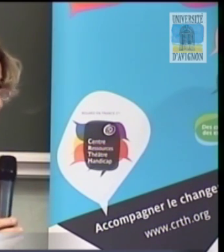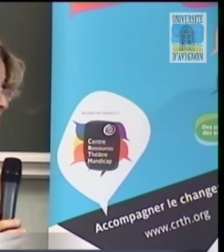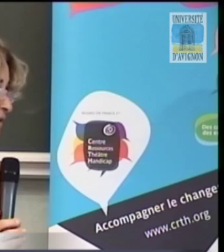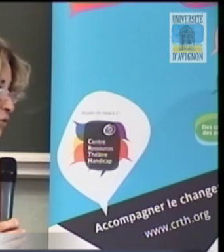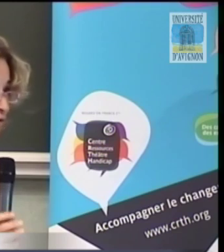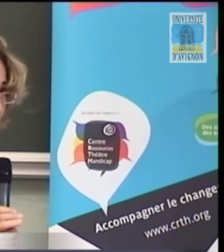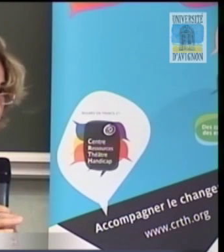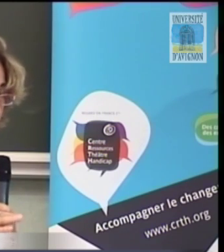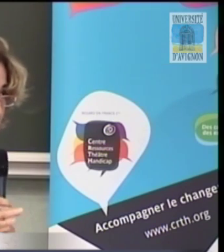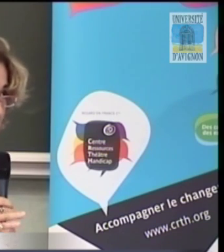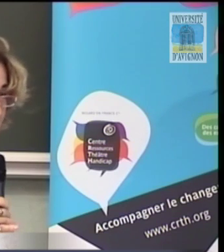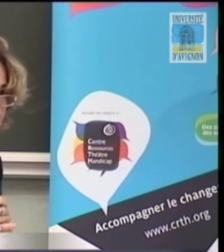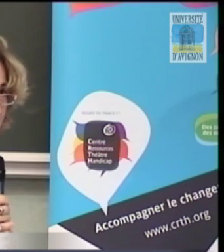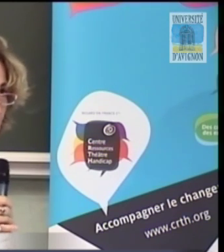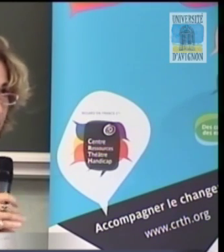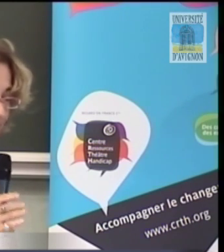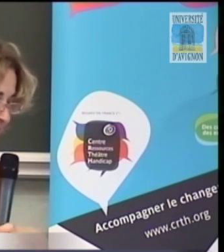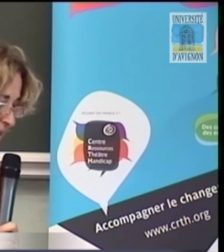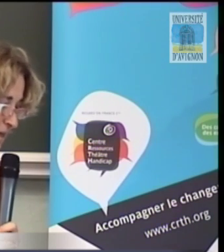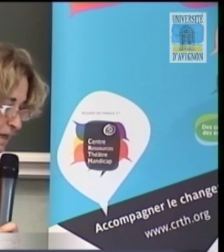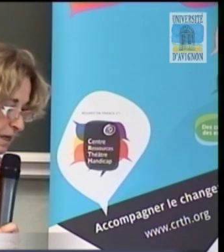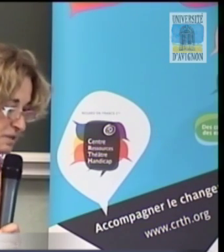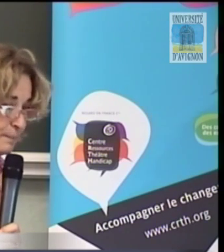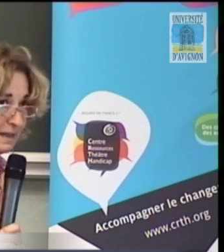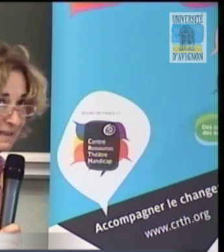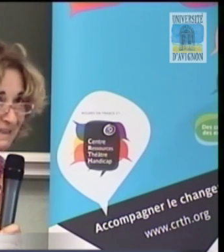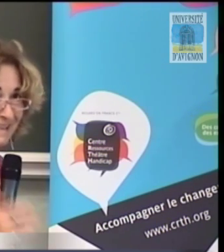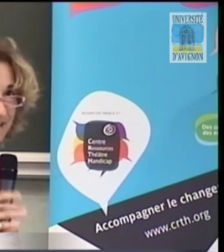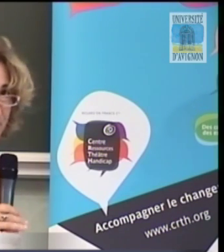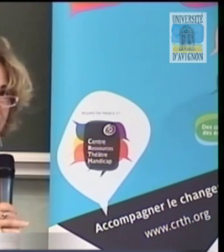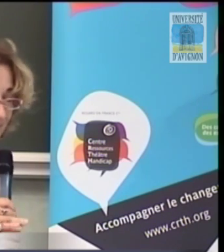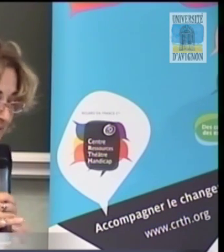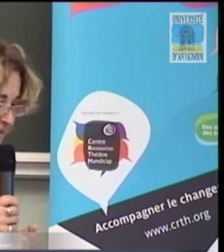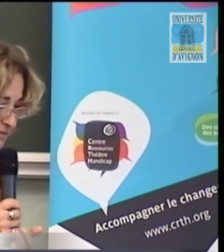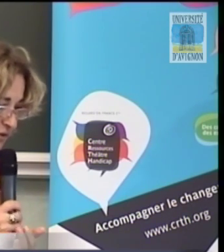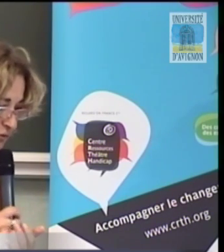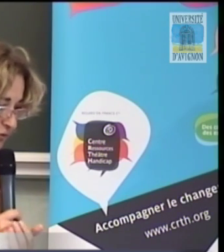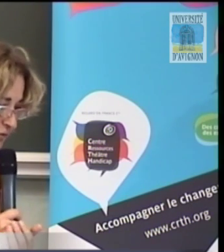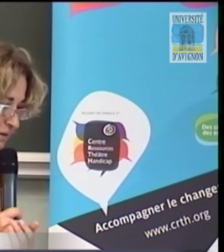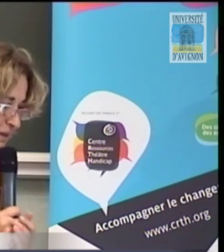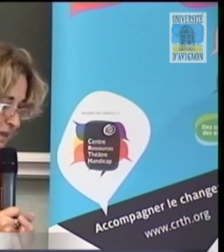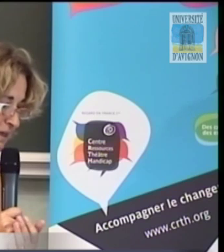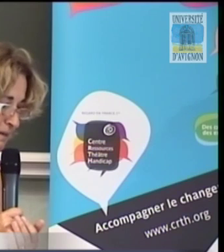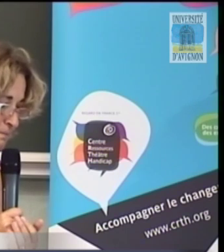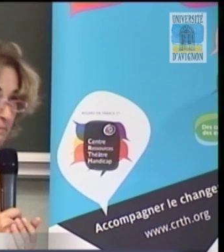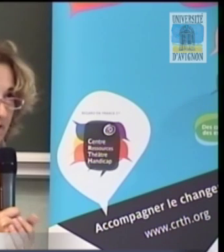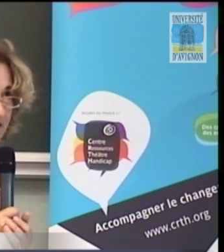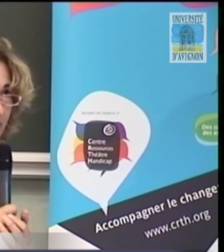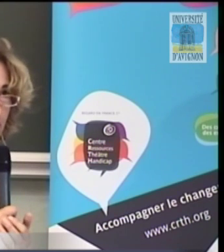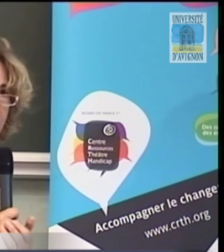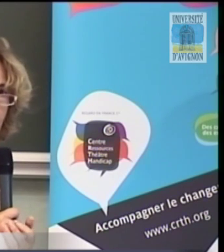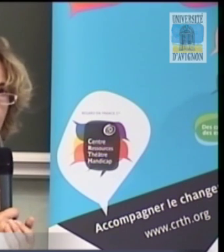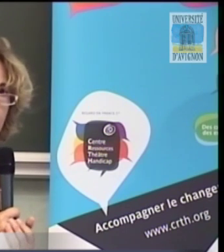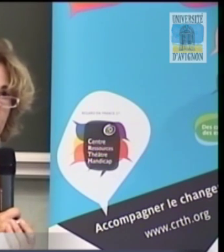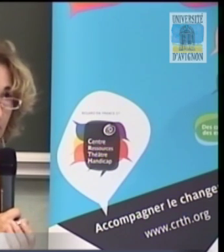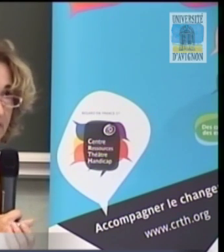Alors, cette différence qui existe, alors, c'est pas l'accepter, la différence, ça sonnerait